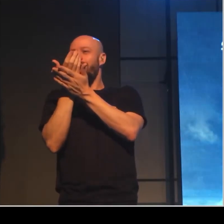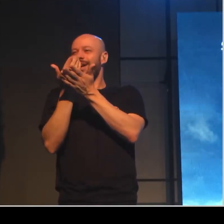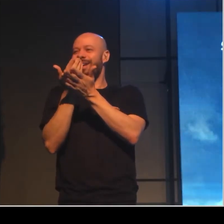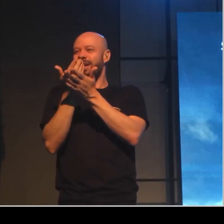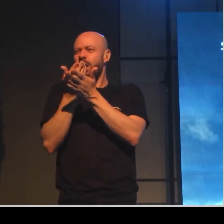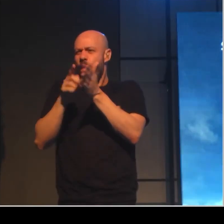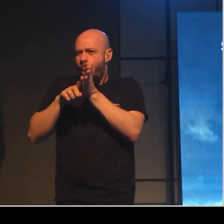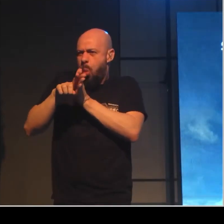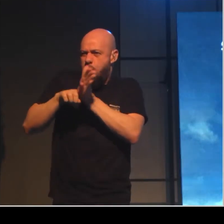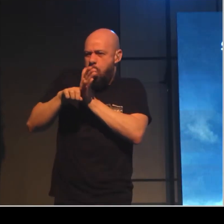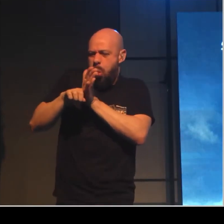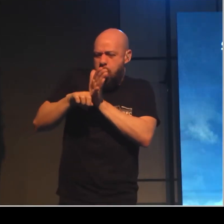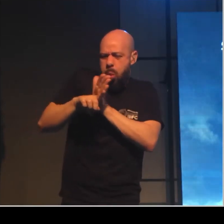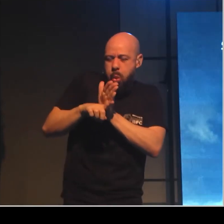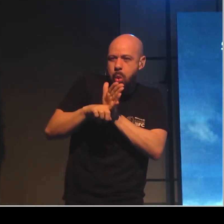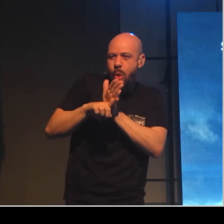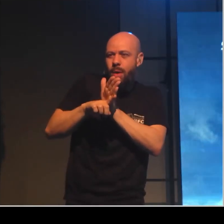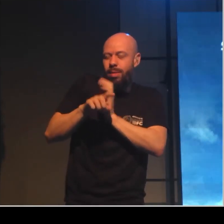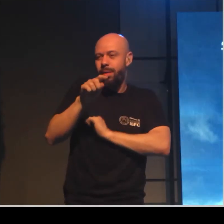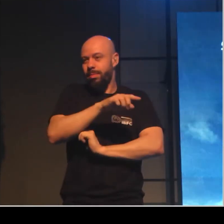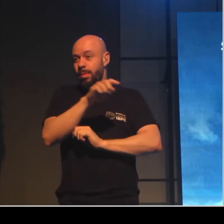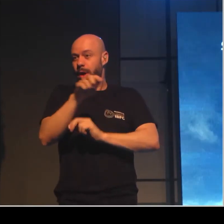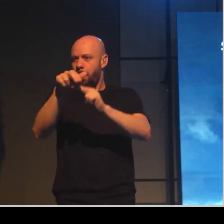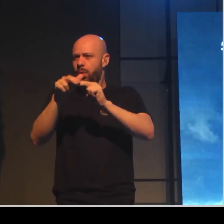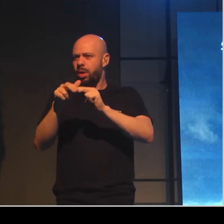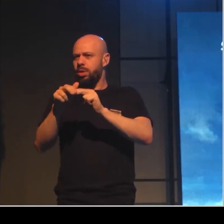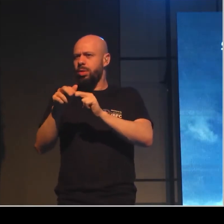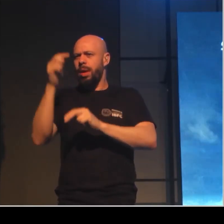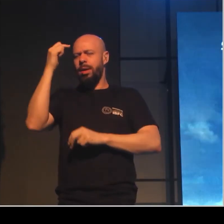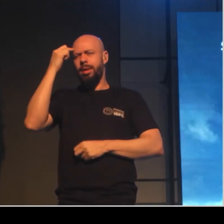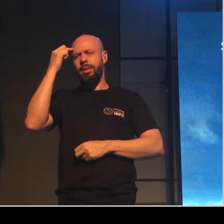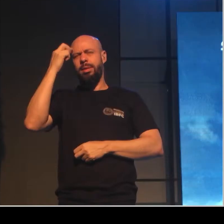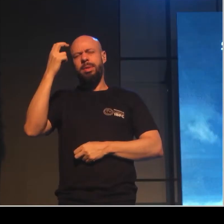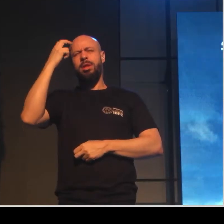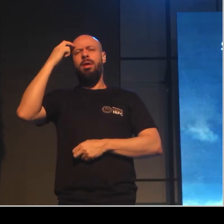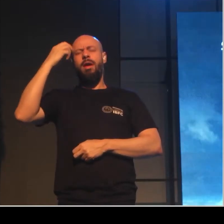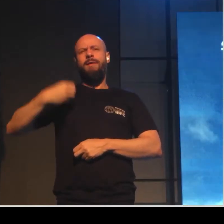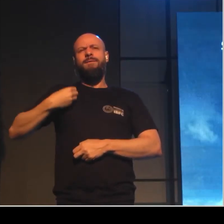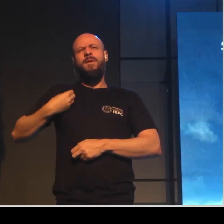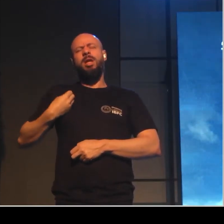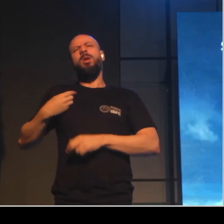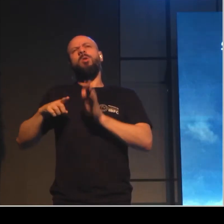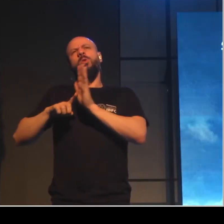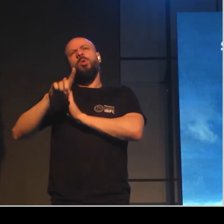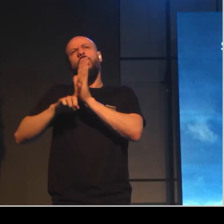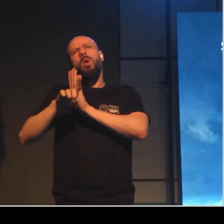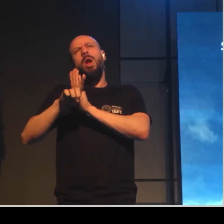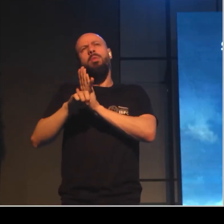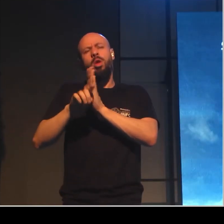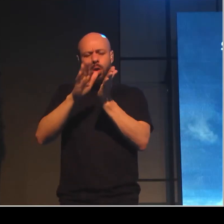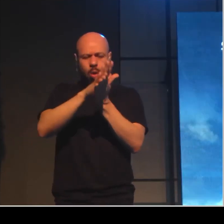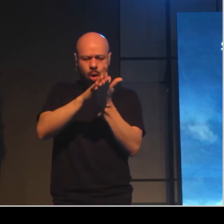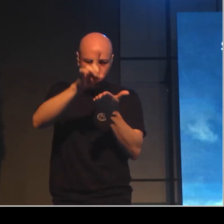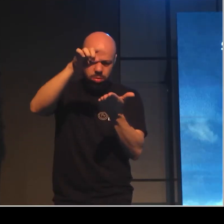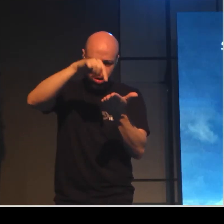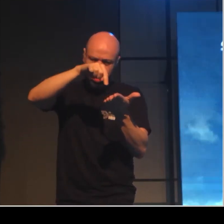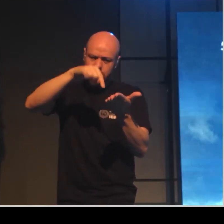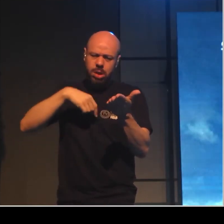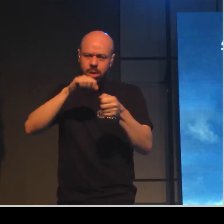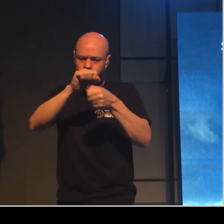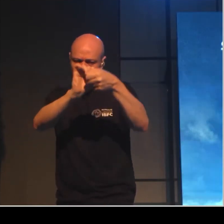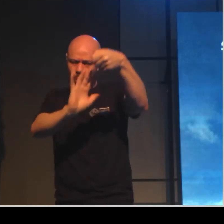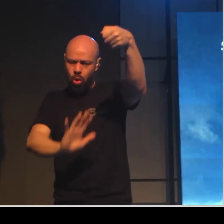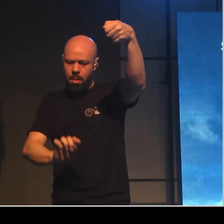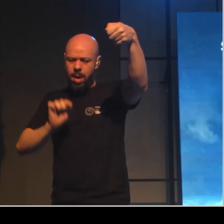os levou a investirem a sua vida, o seu tempo, os seus recursos, o